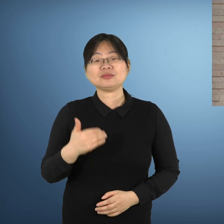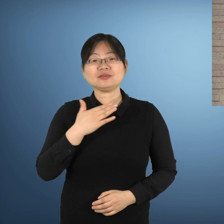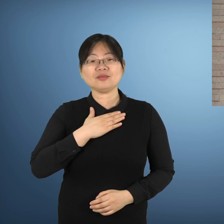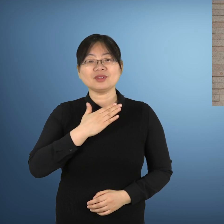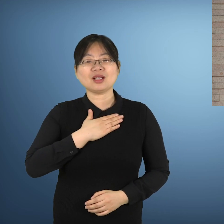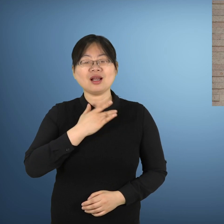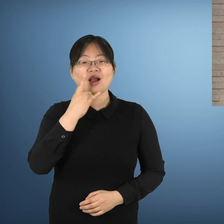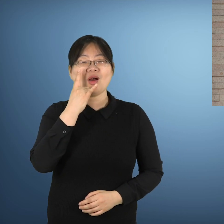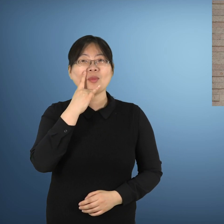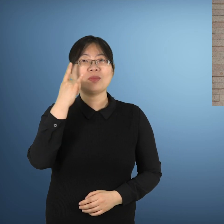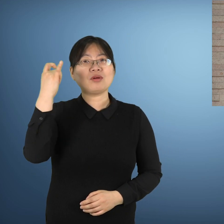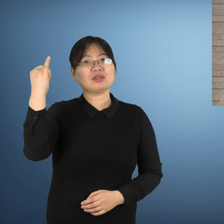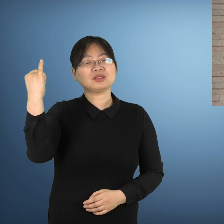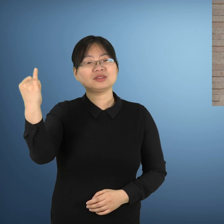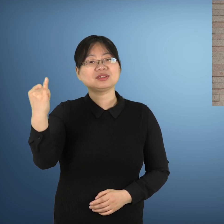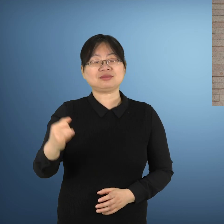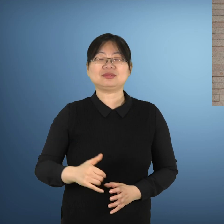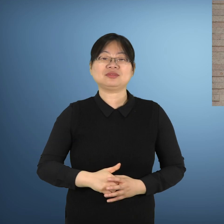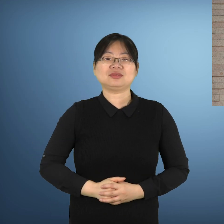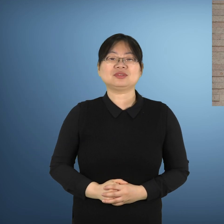저희 어머님이